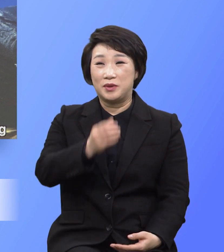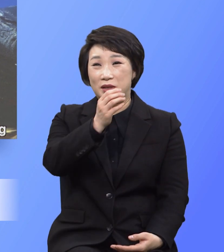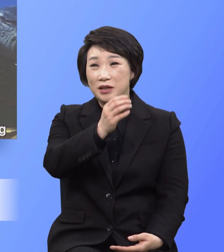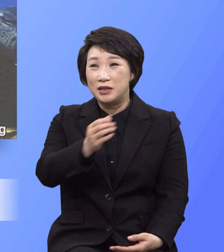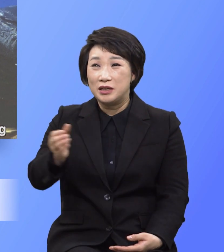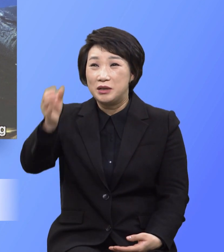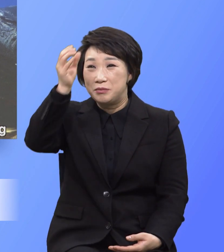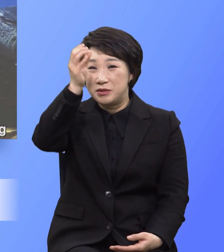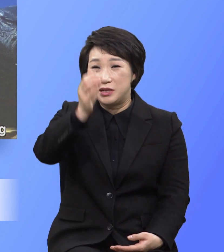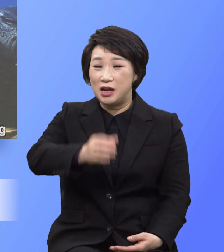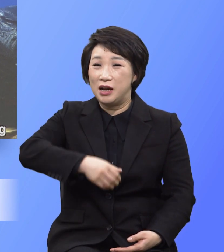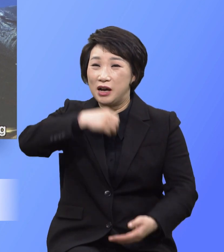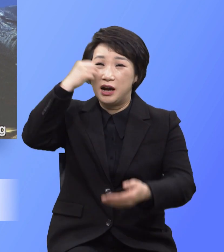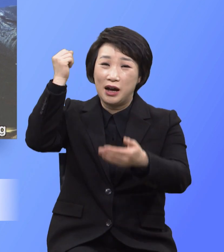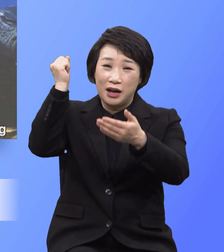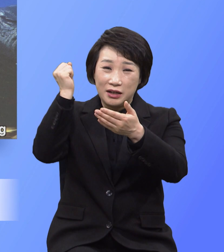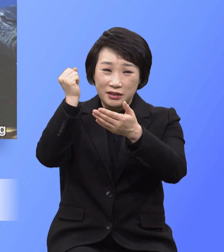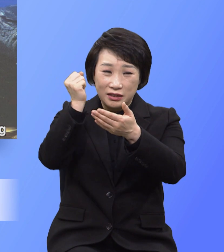보내주셨네.